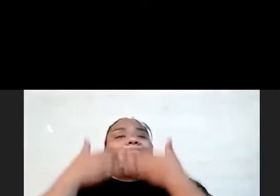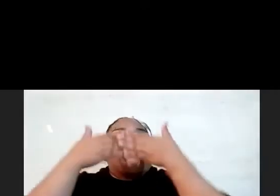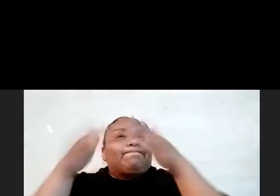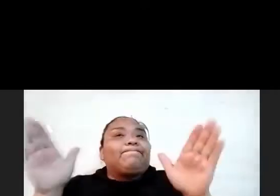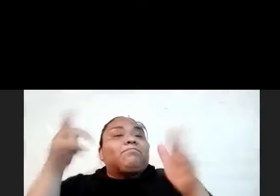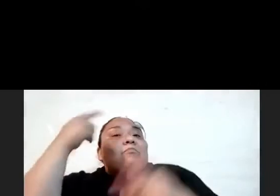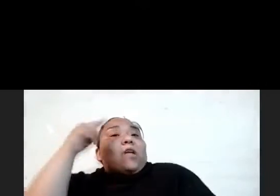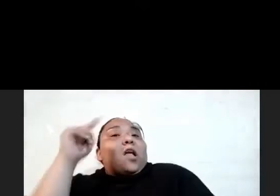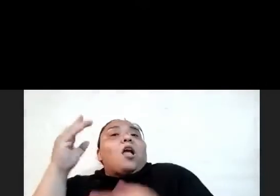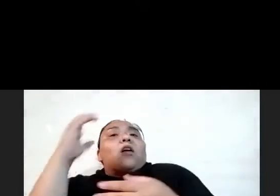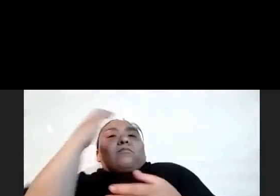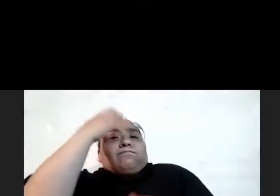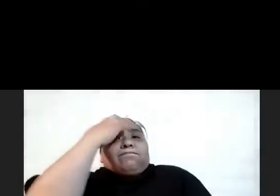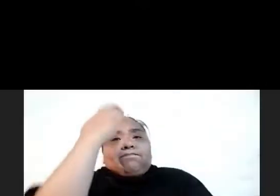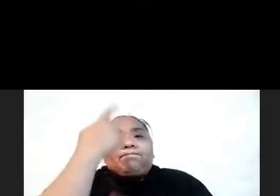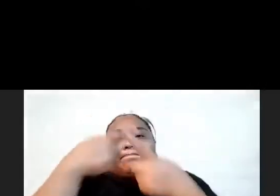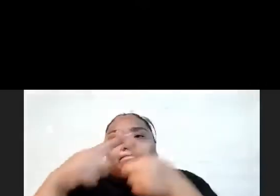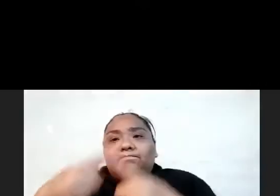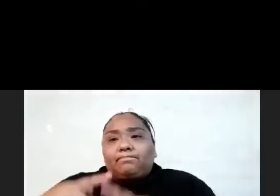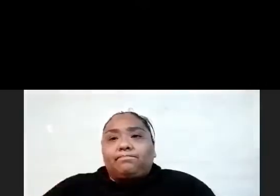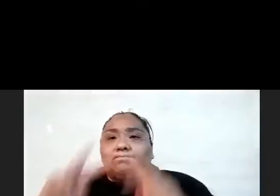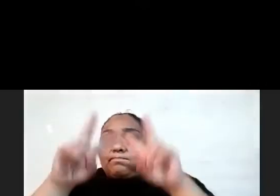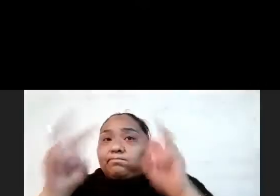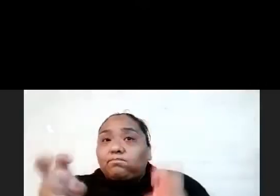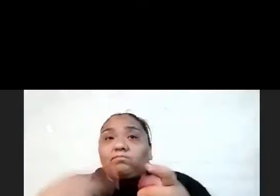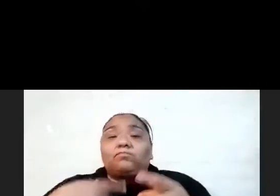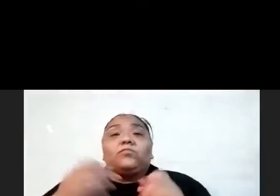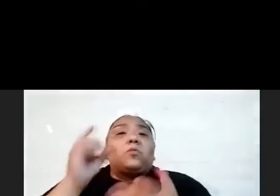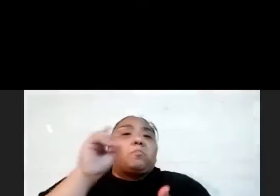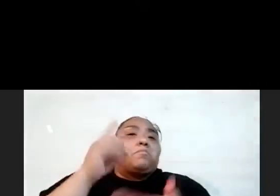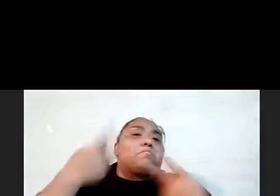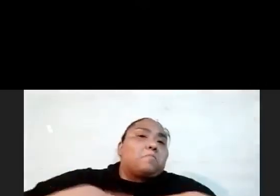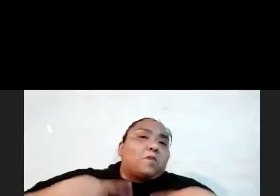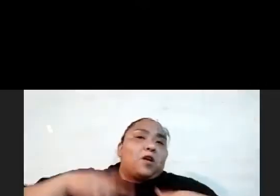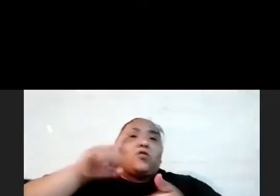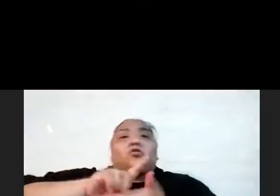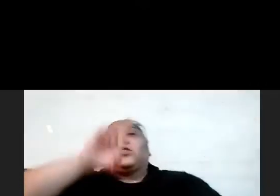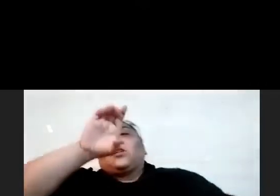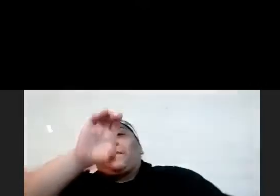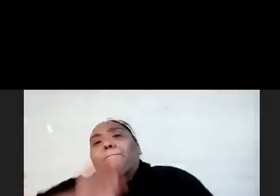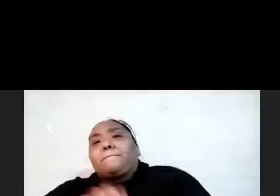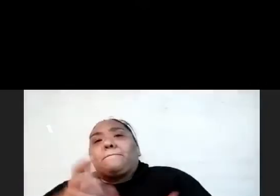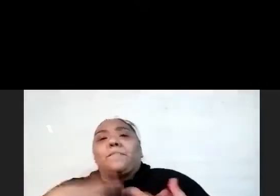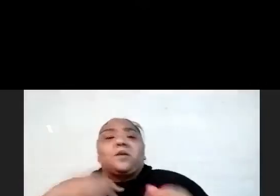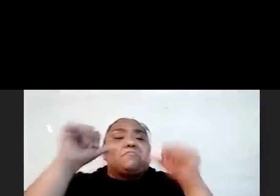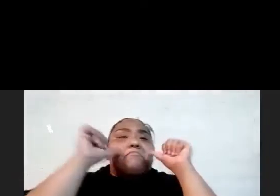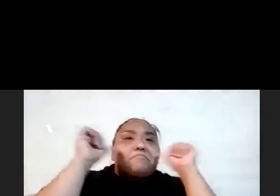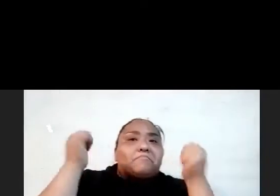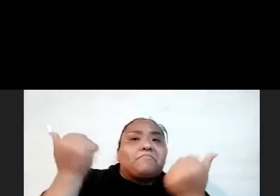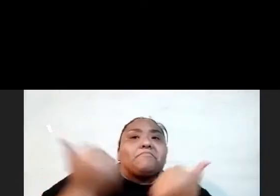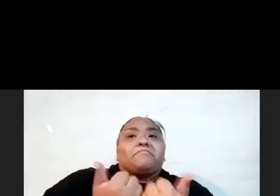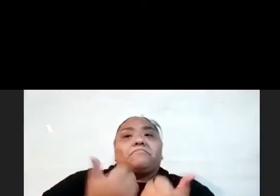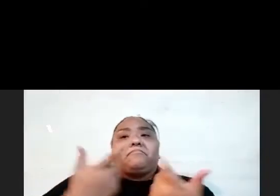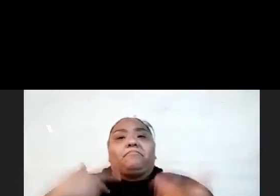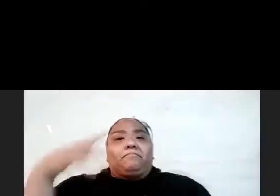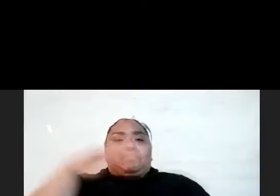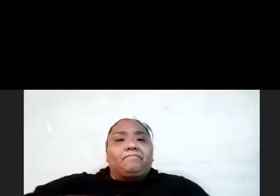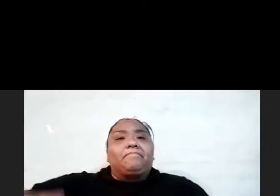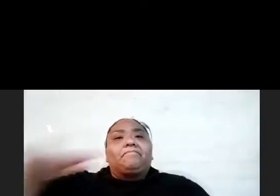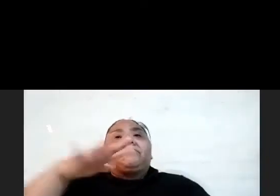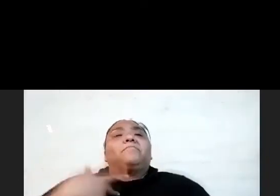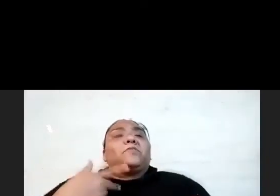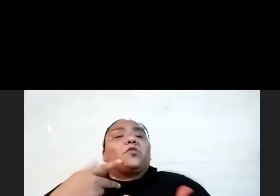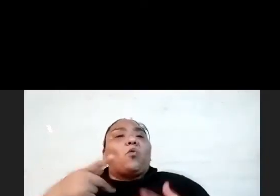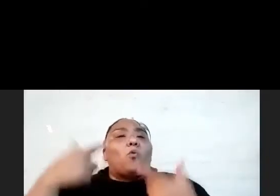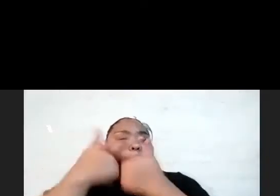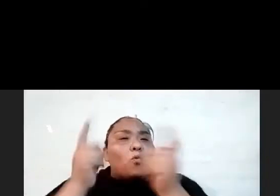conocer a personas con discapacidad, asociaciones, poblaciones